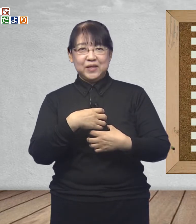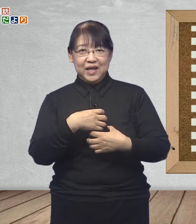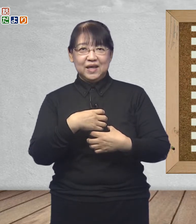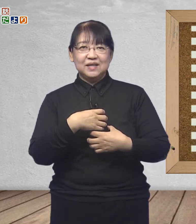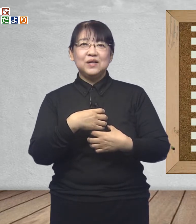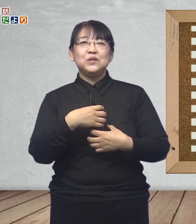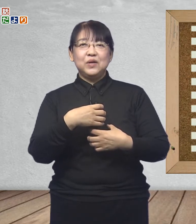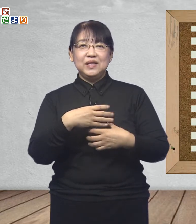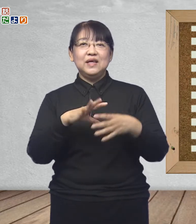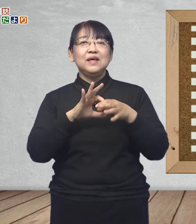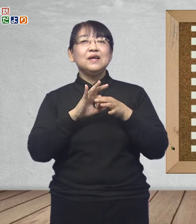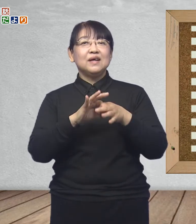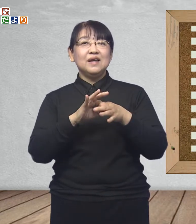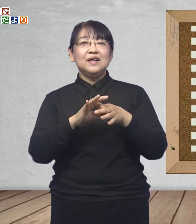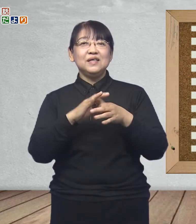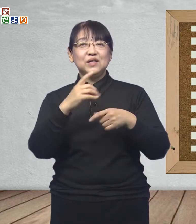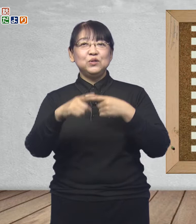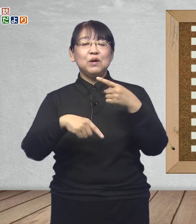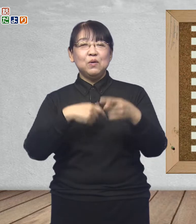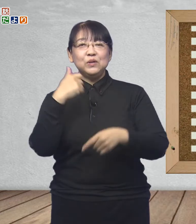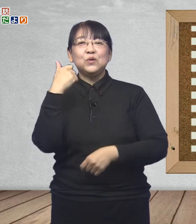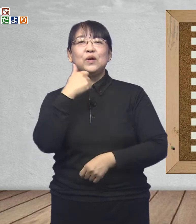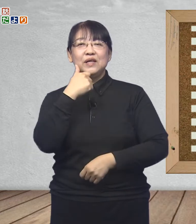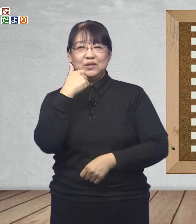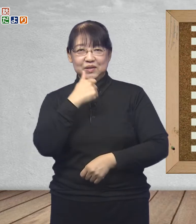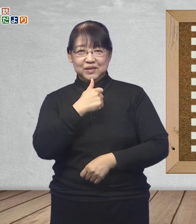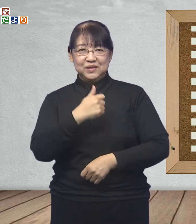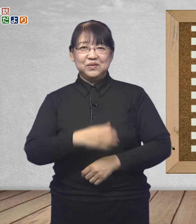、それに関連した手話を紹介します。